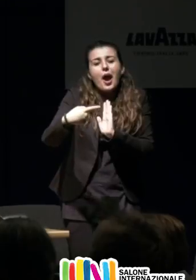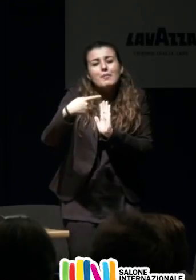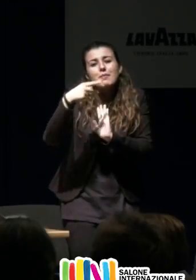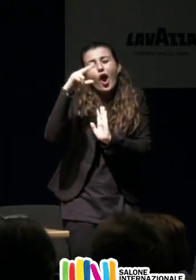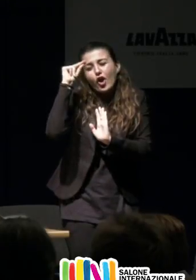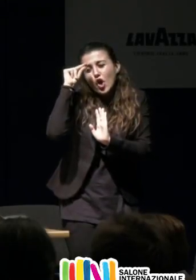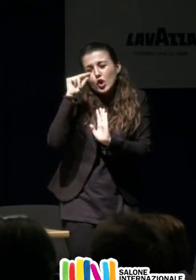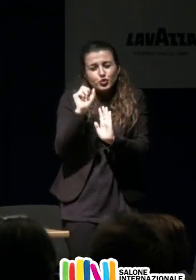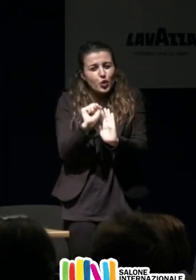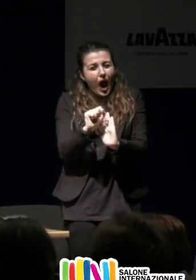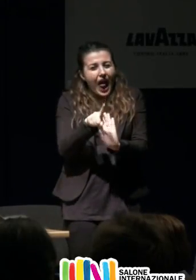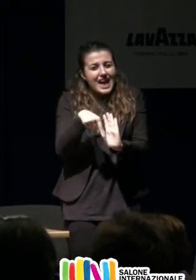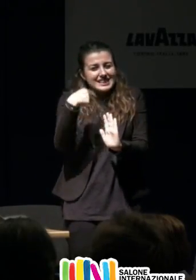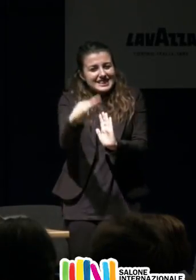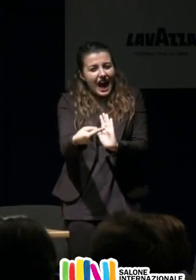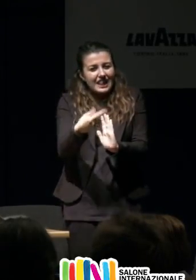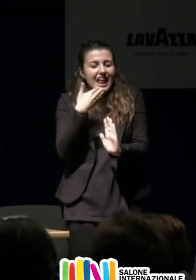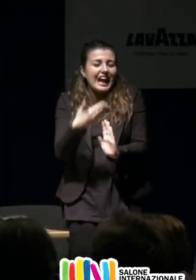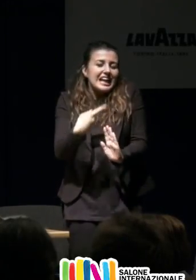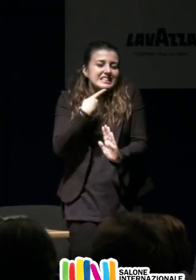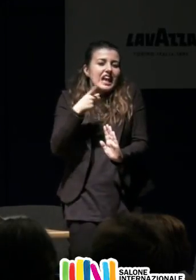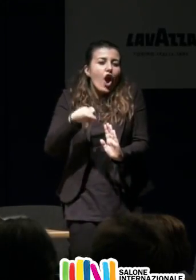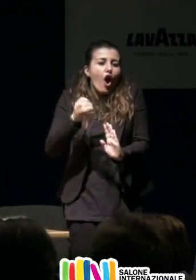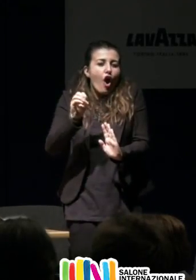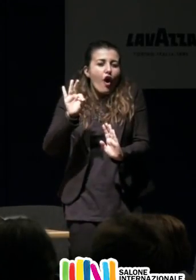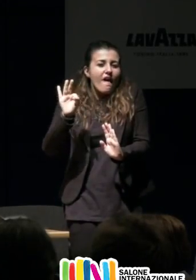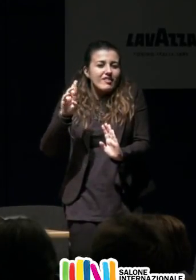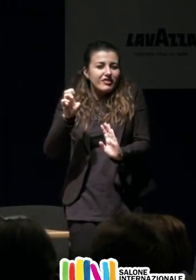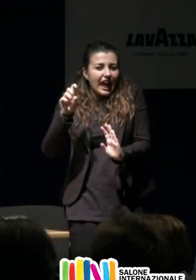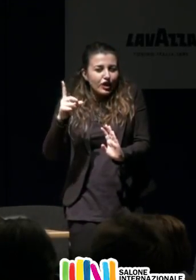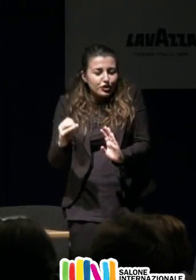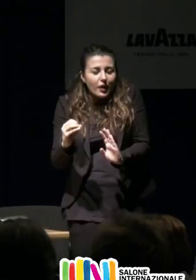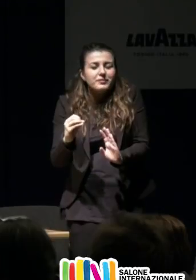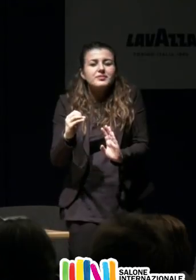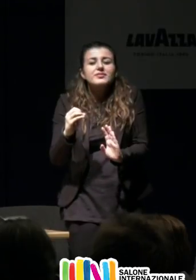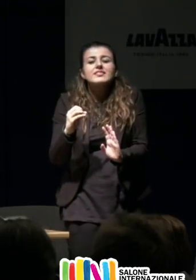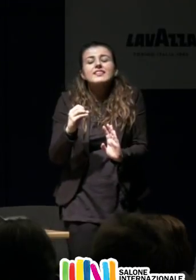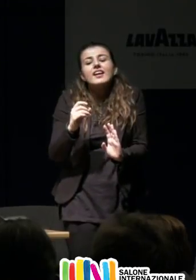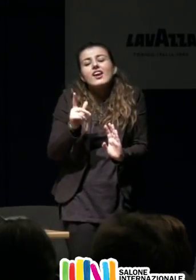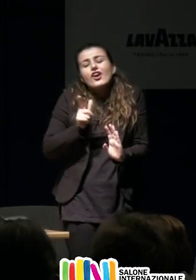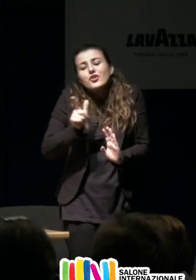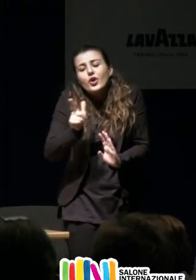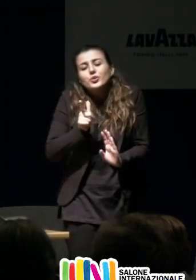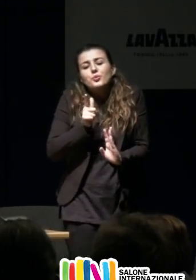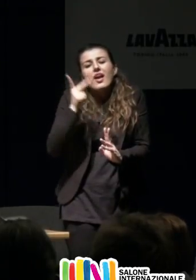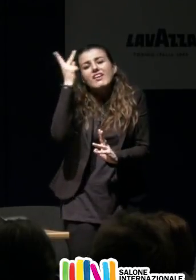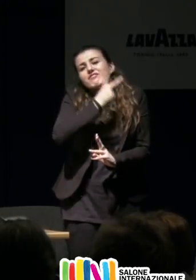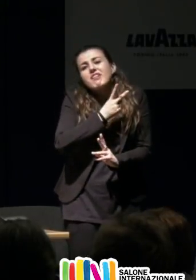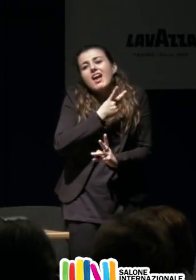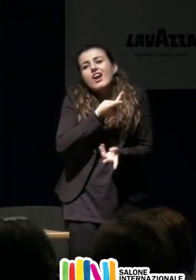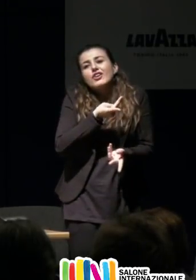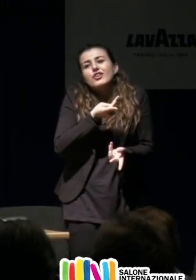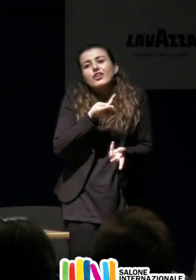alessandro grazie a grazia che ho freddo e noi appunto eravamo un po